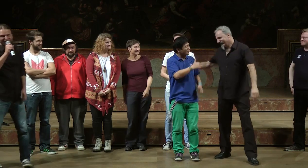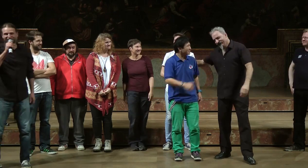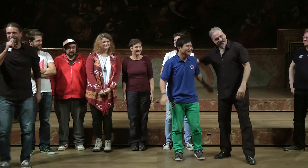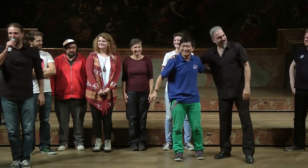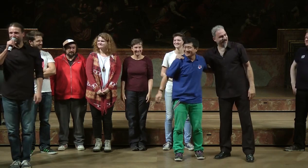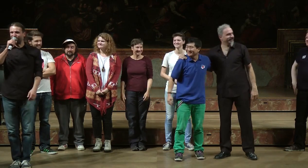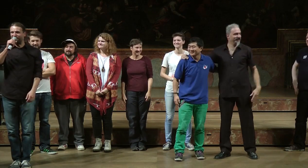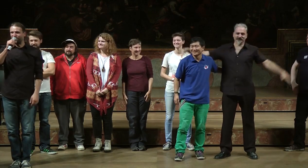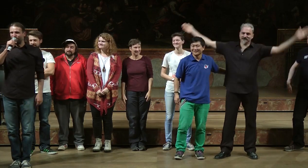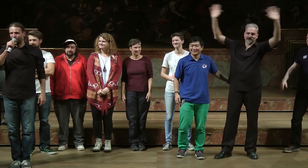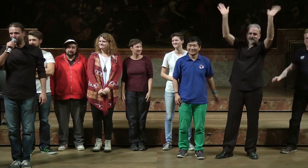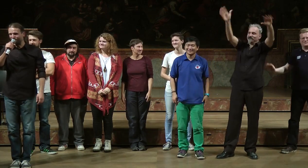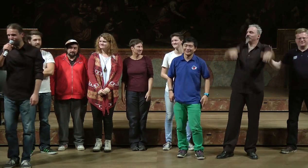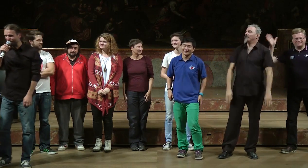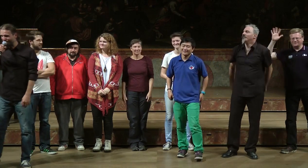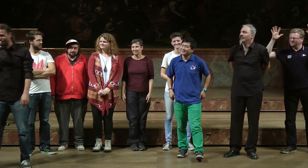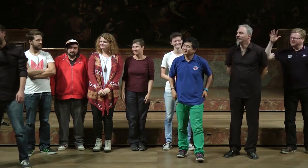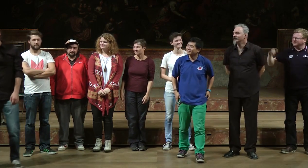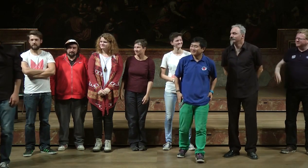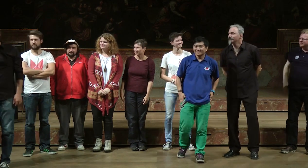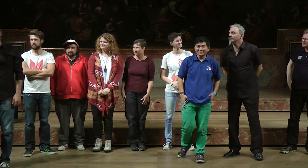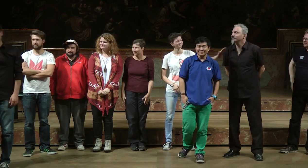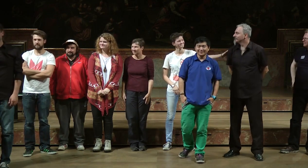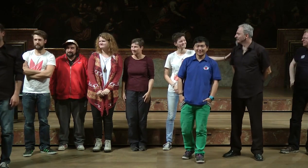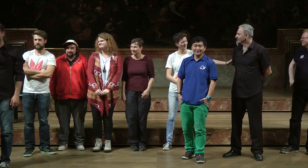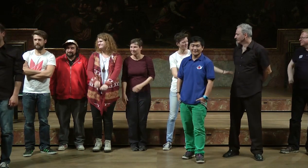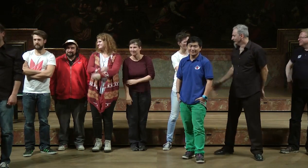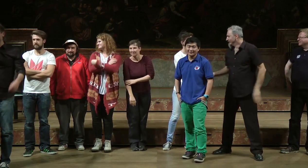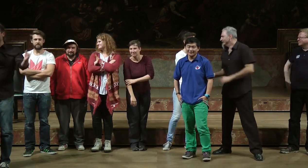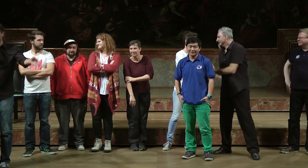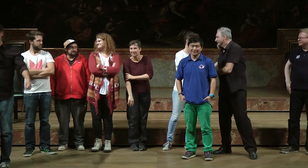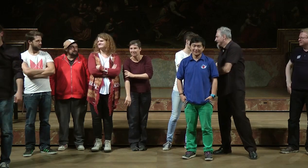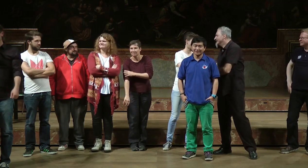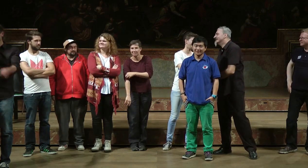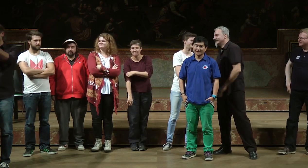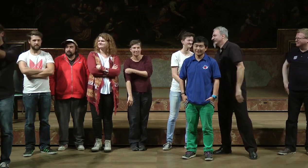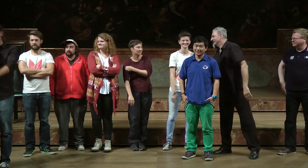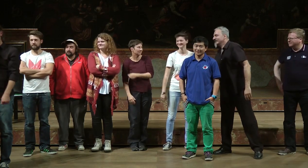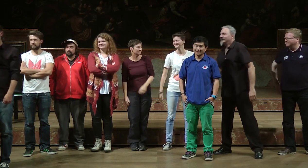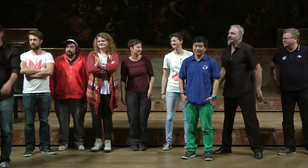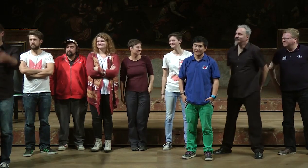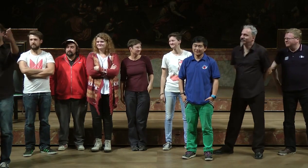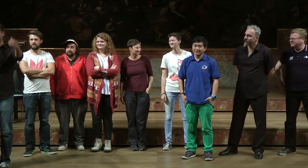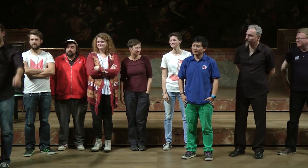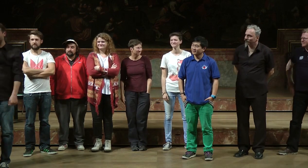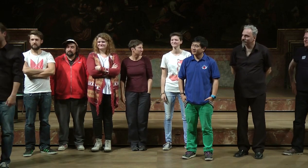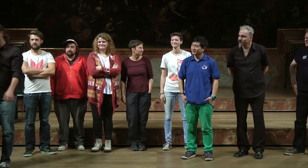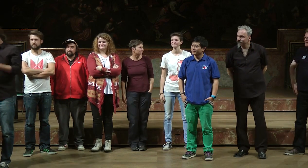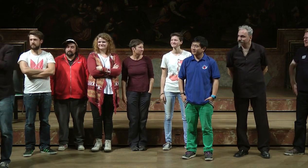Vielen Dank und mir bleibt nur noch, mich zu verabschieden, mich zu bedanken bei Minoriten, bei Christoph Eizenberger, beim Techniker, bei